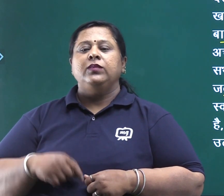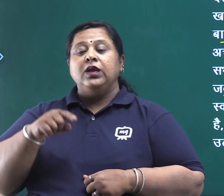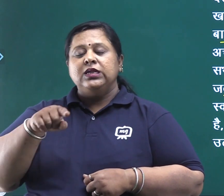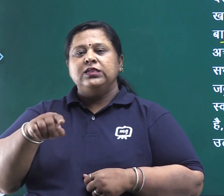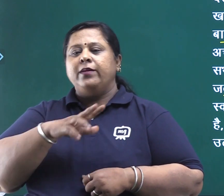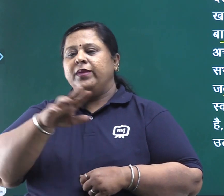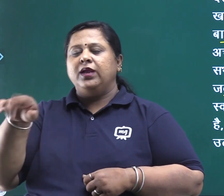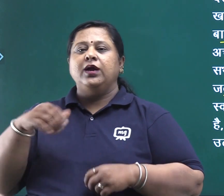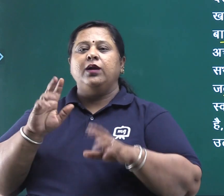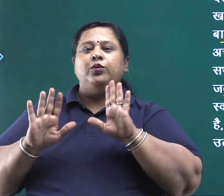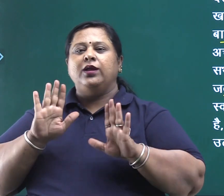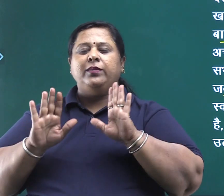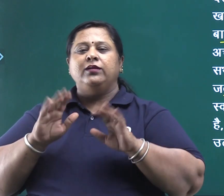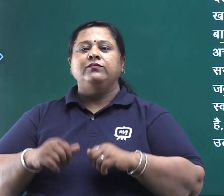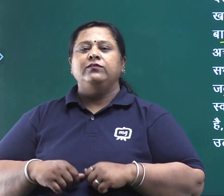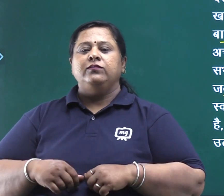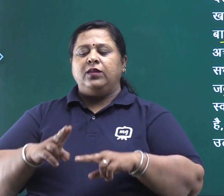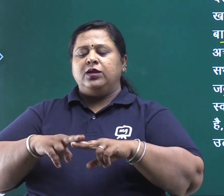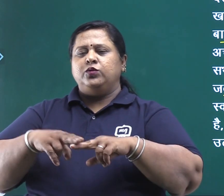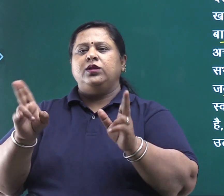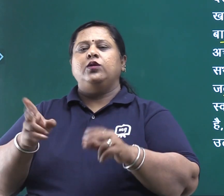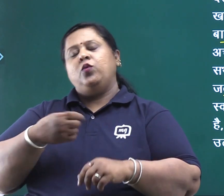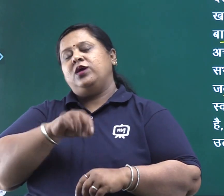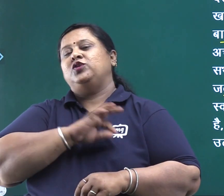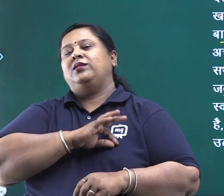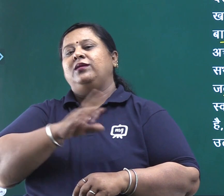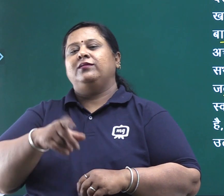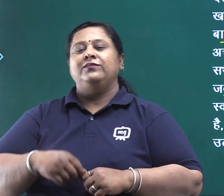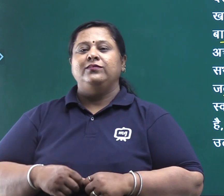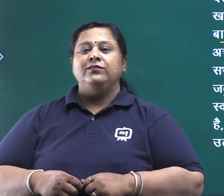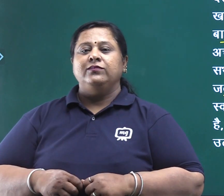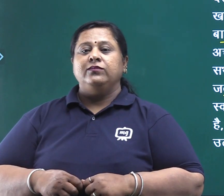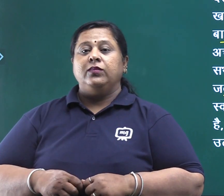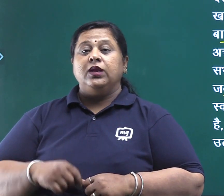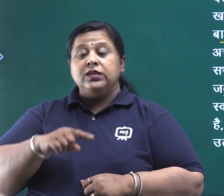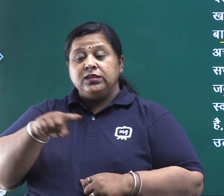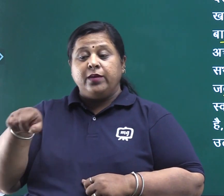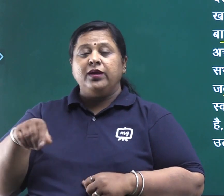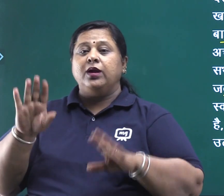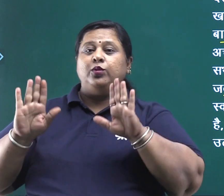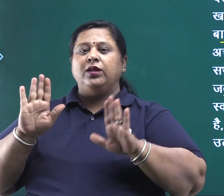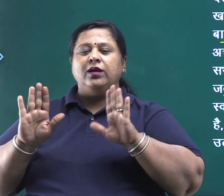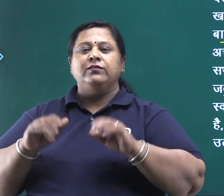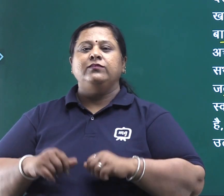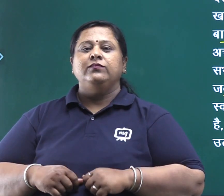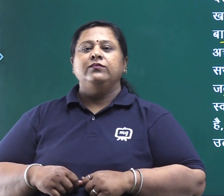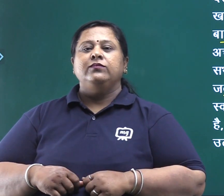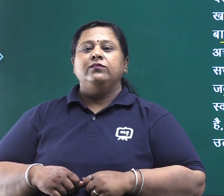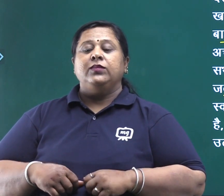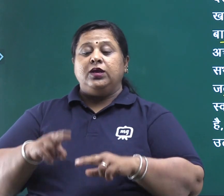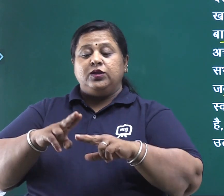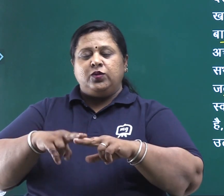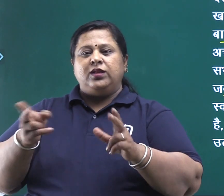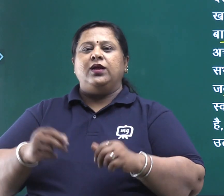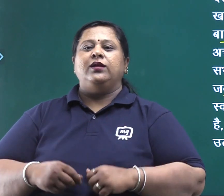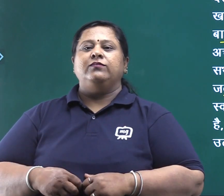सभी कठपुतलियाँ भी स्वतंत्र होना चाहती है और सभी कठपुतलियाँ स्वतंत्रता